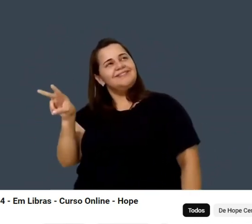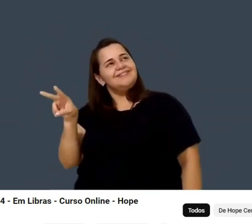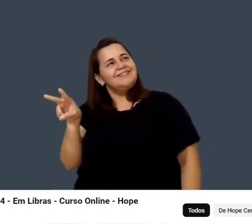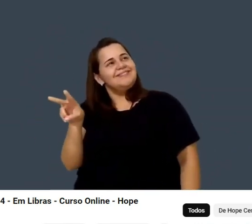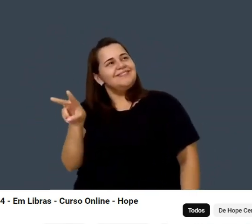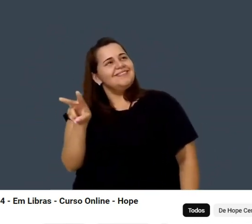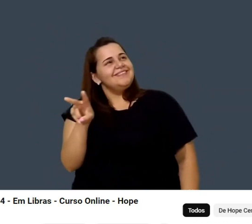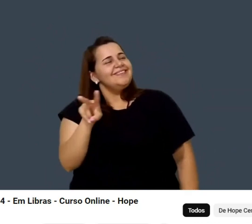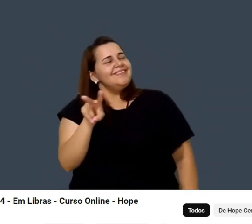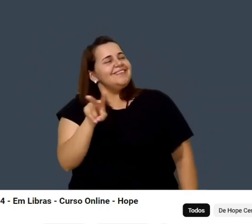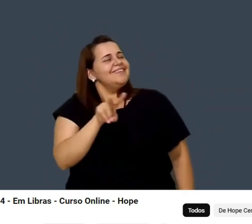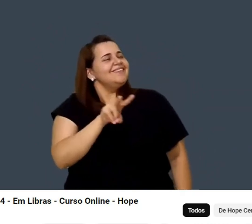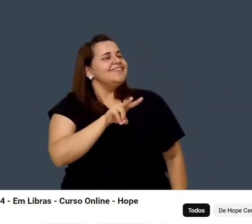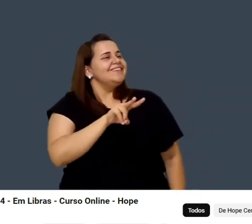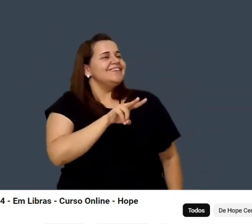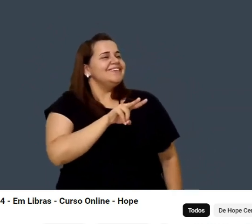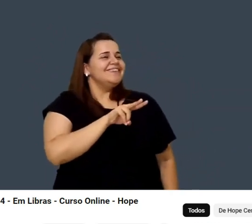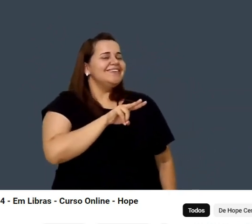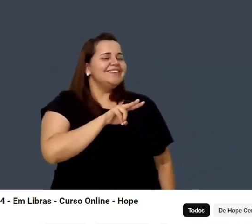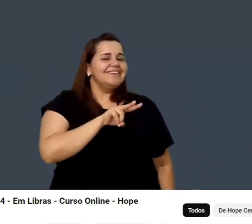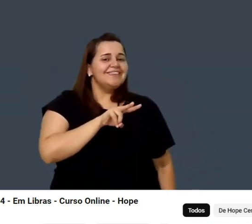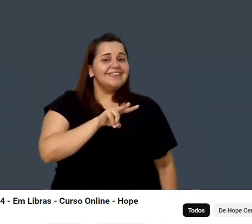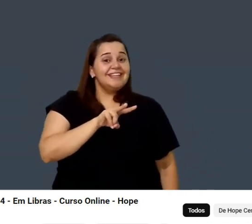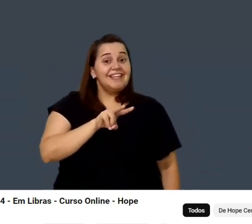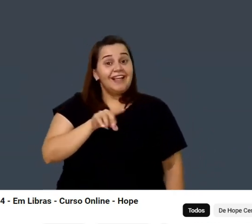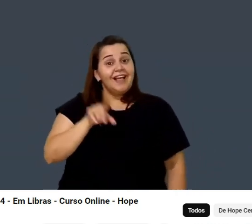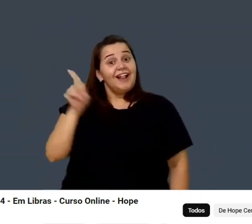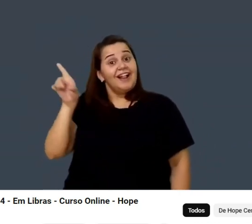né? E Deus viu tudo aquilo,